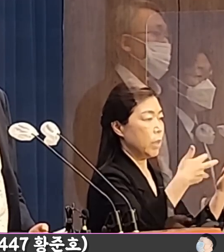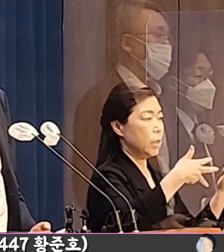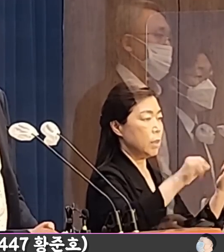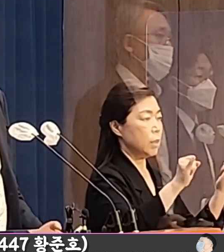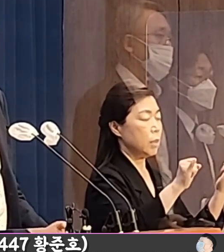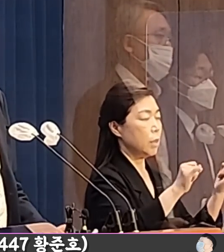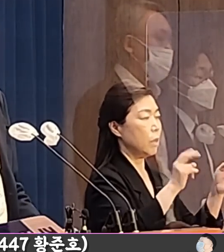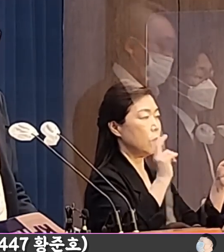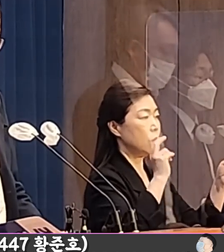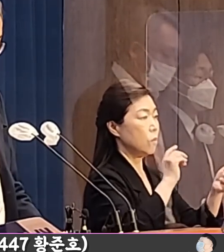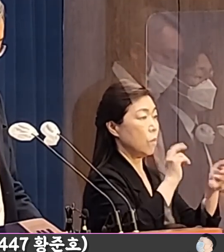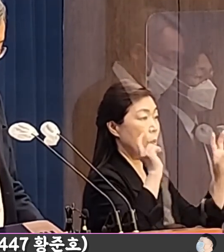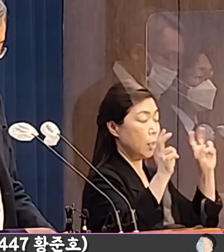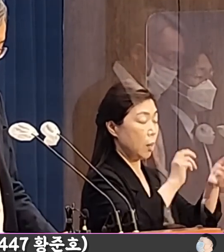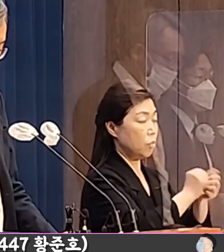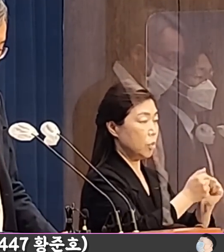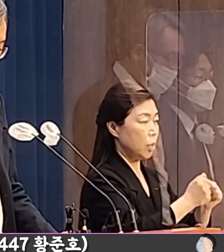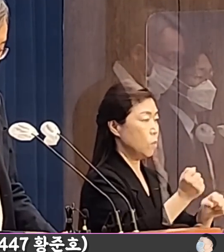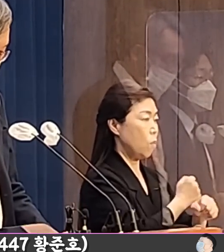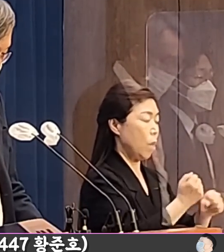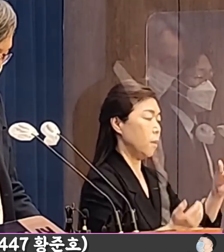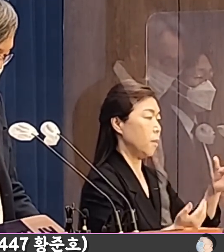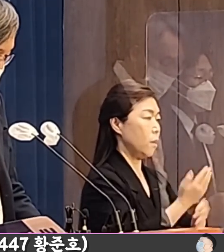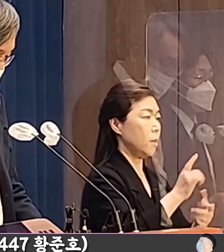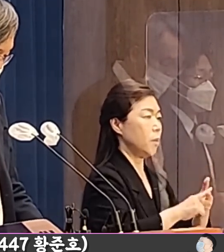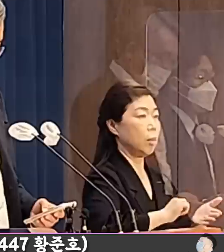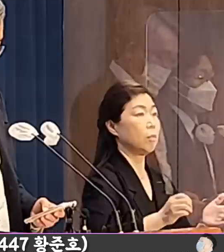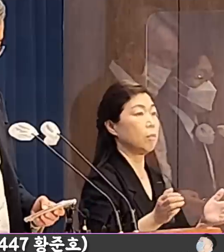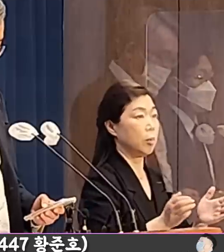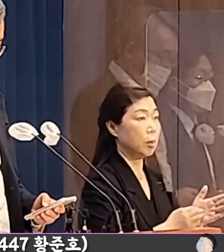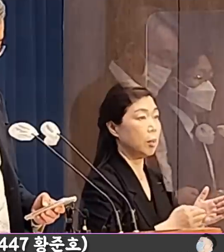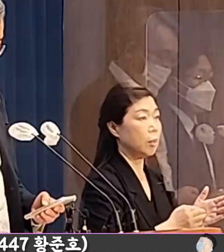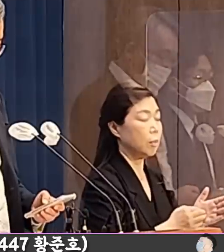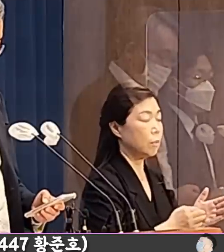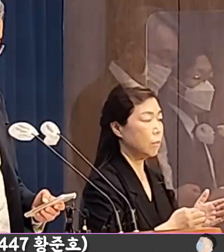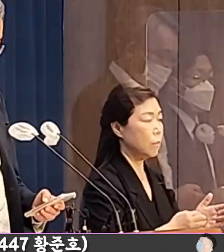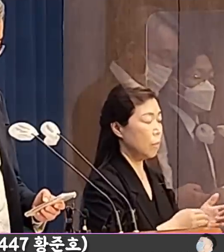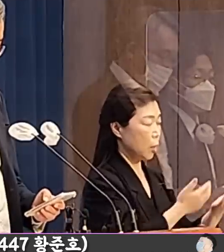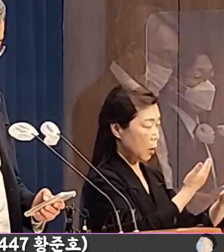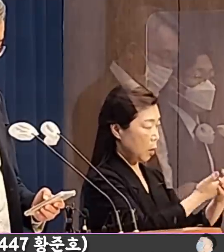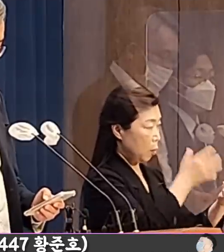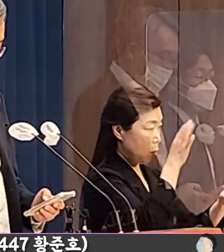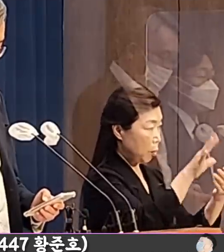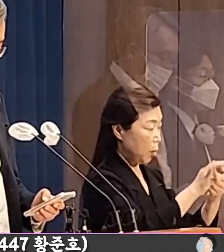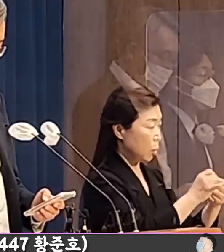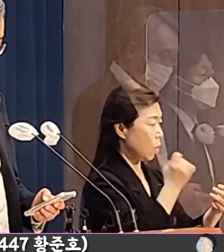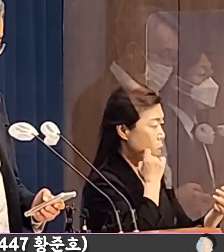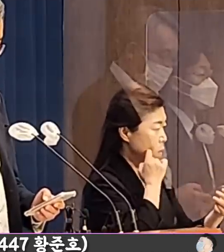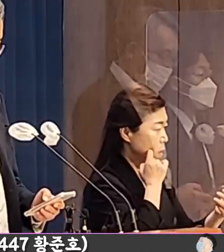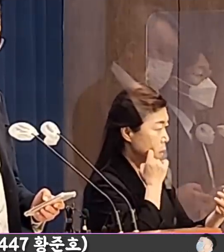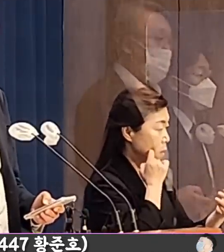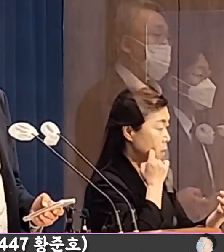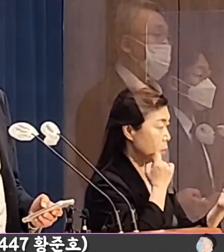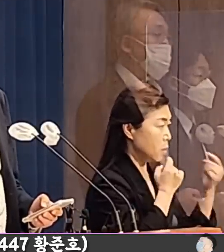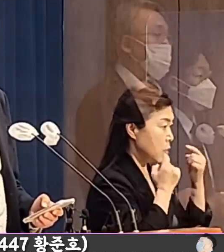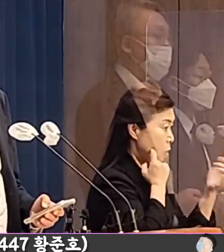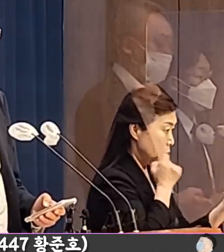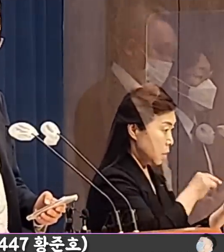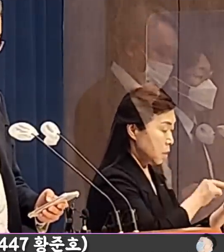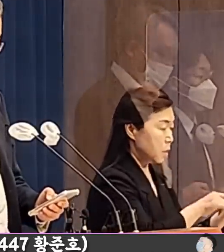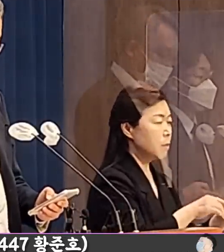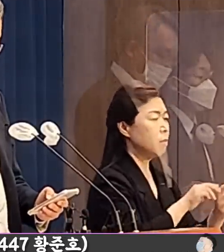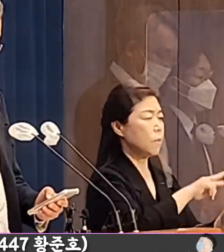촉구하는 서명이 6,200명에 달았다는 것을 말씀드립니다. 거짓이 진실이 되고 진실이 거짓이 되는 세상은 그